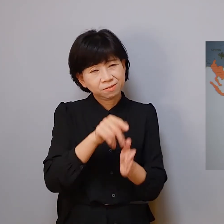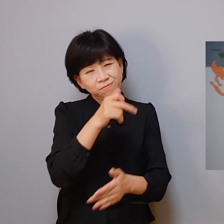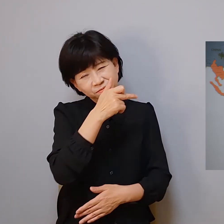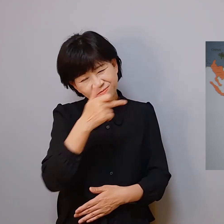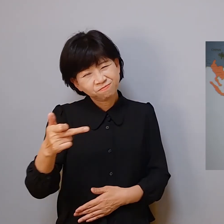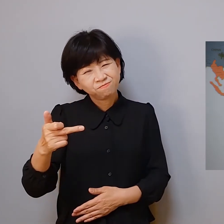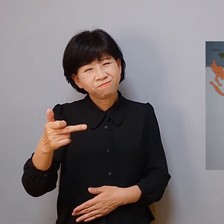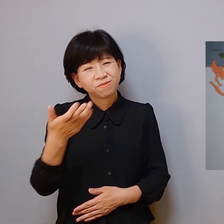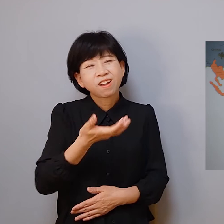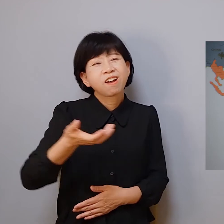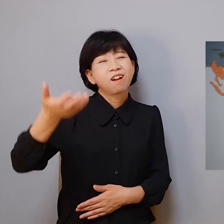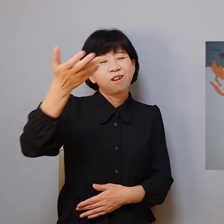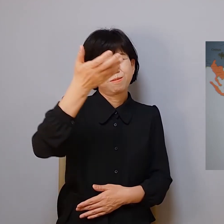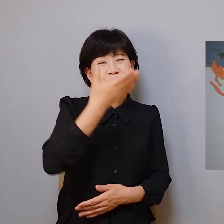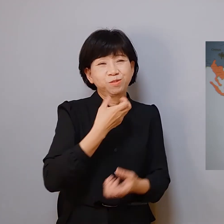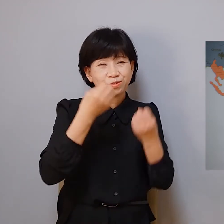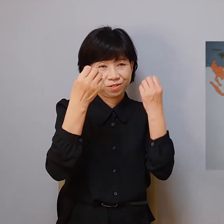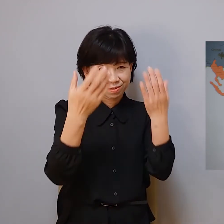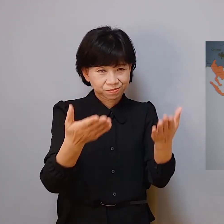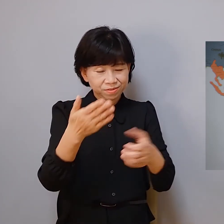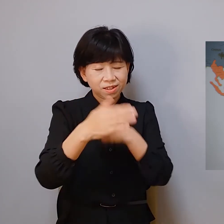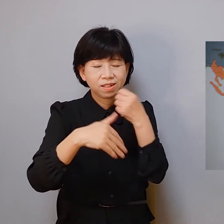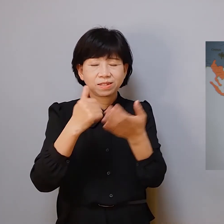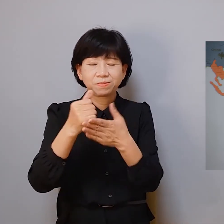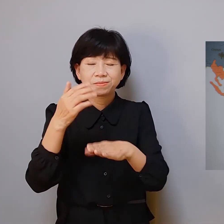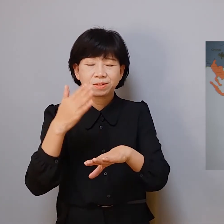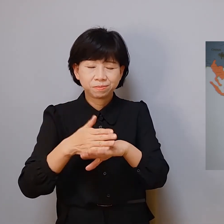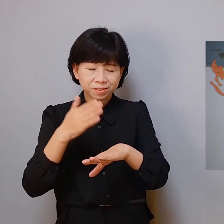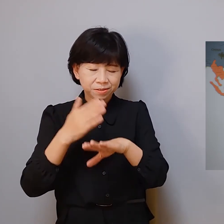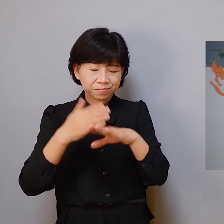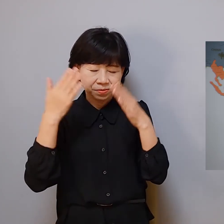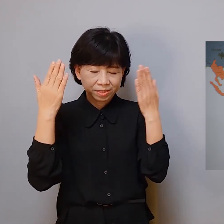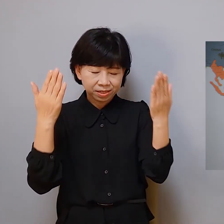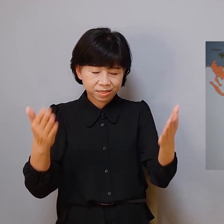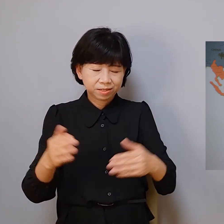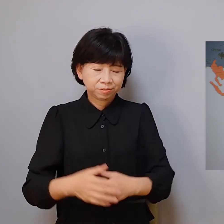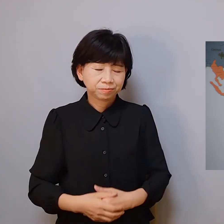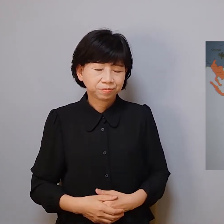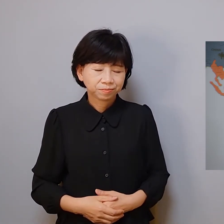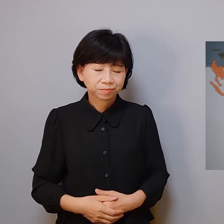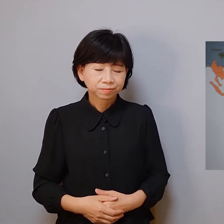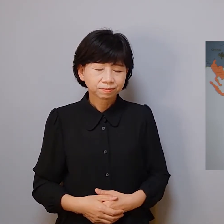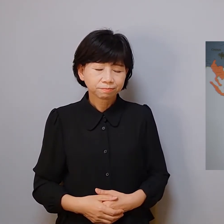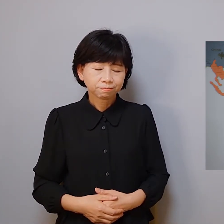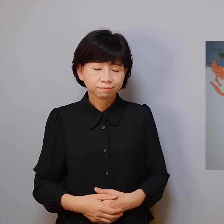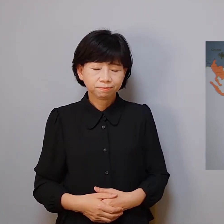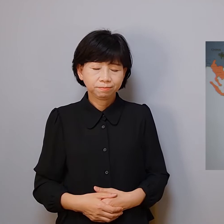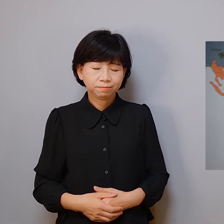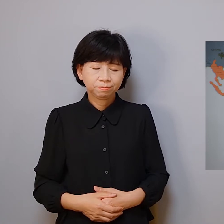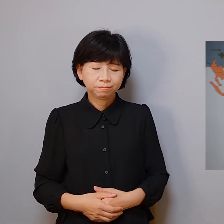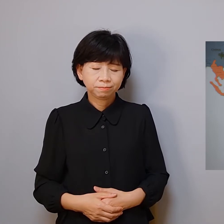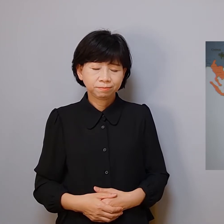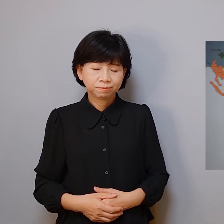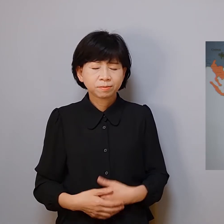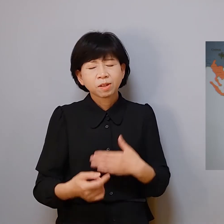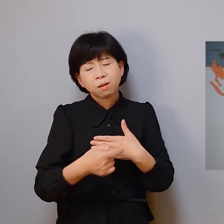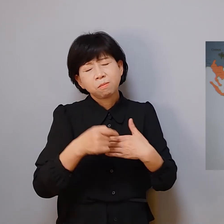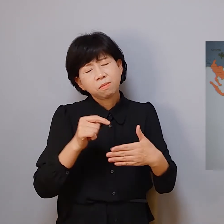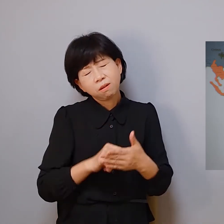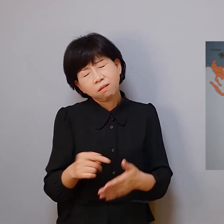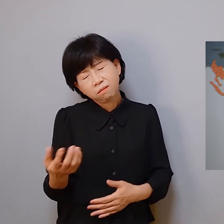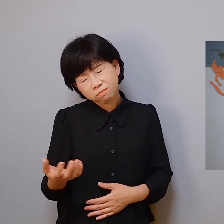깊어질 수 있기를 축원합니다. 아멘. 하나님 감사합니다. 참